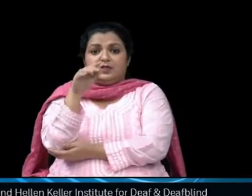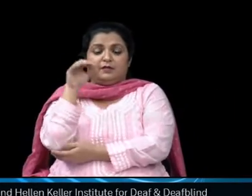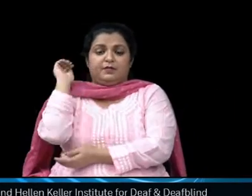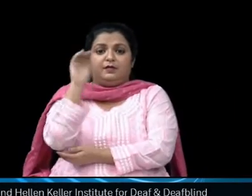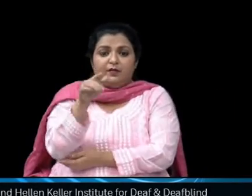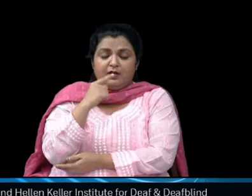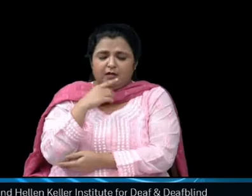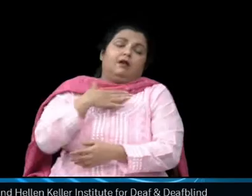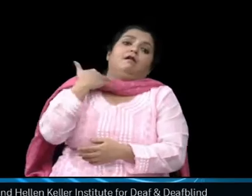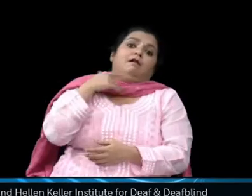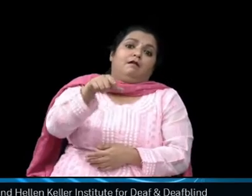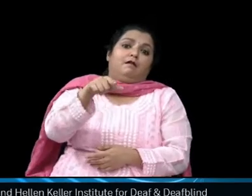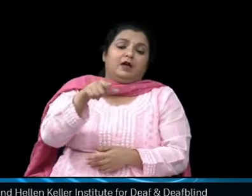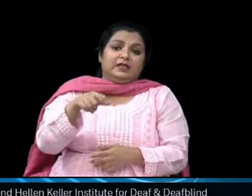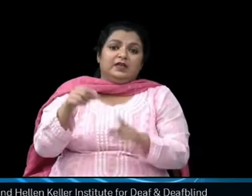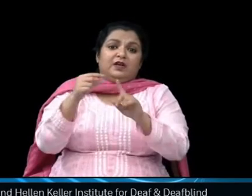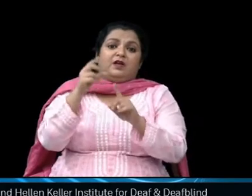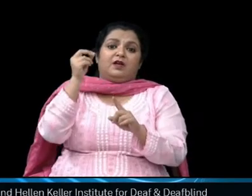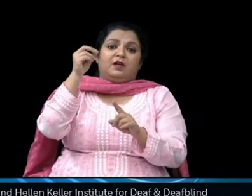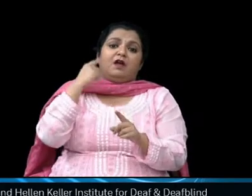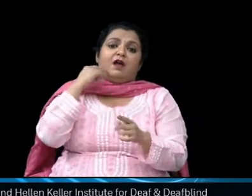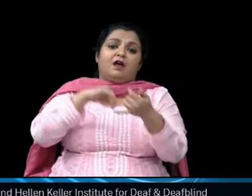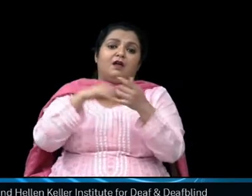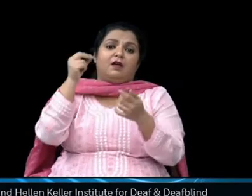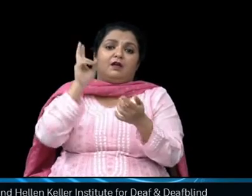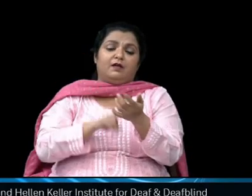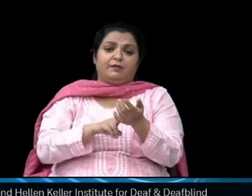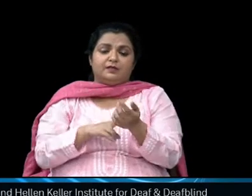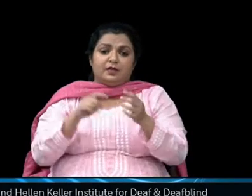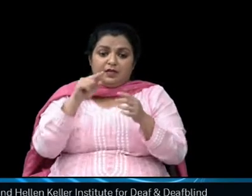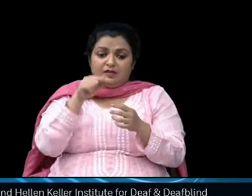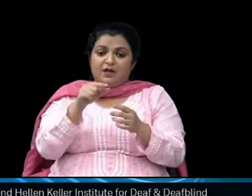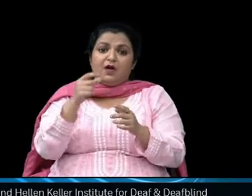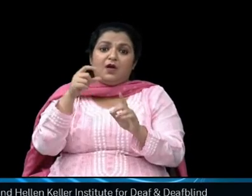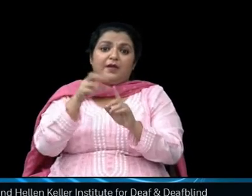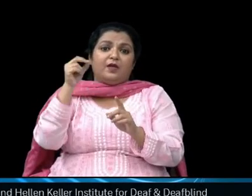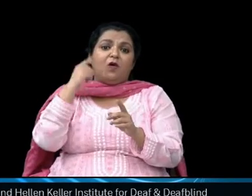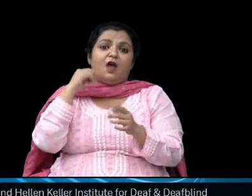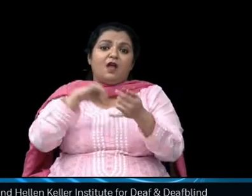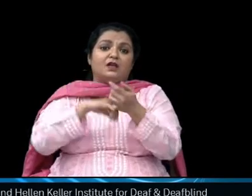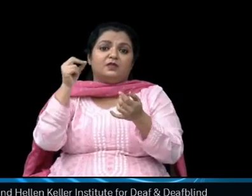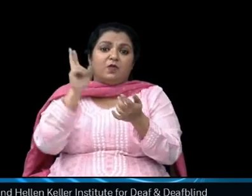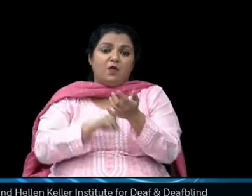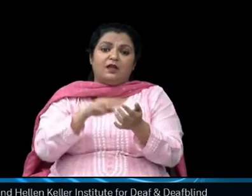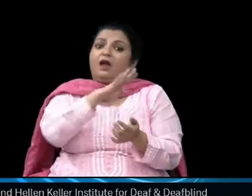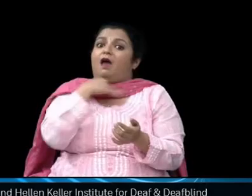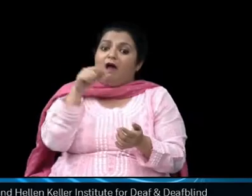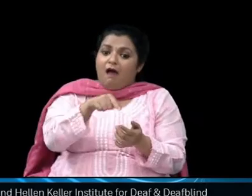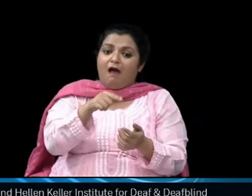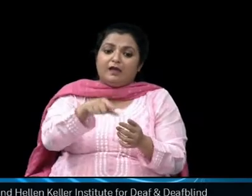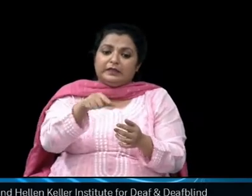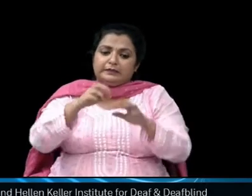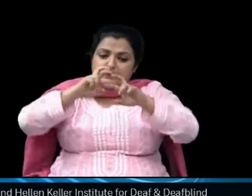मानन ससूर पहलेगें इपनना सब्सित का नियत में रखुन जोने रादा है केमरा साथ